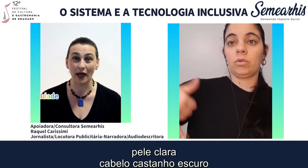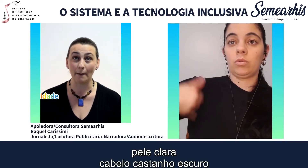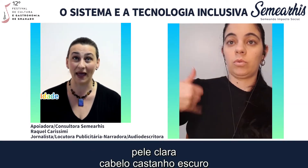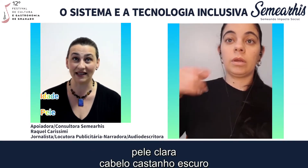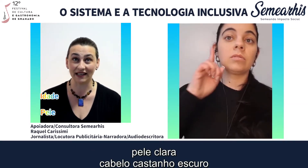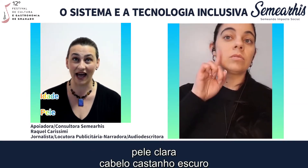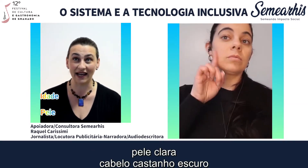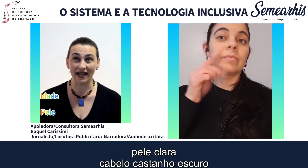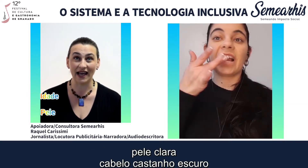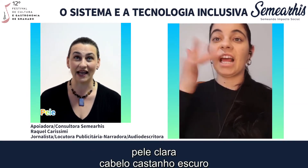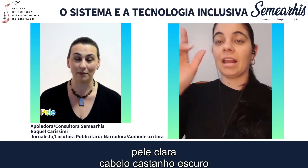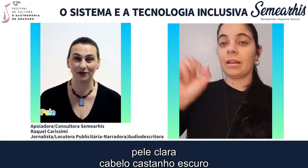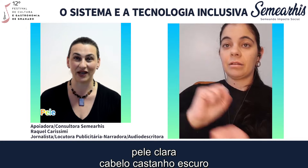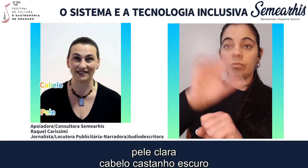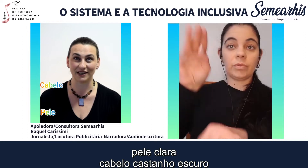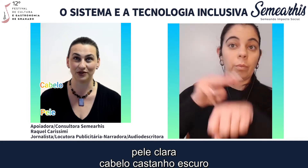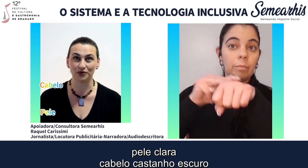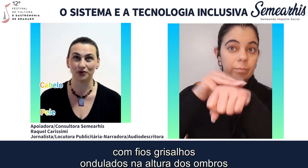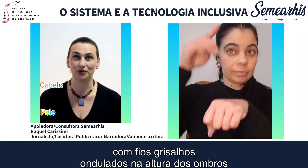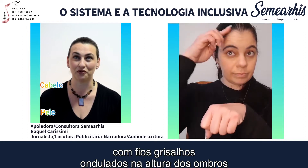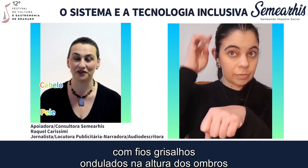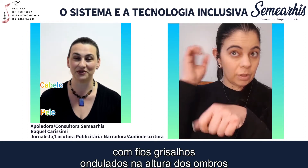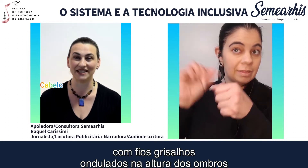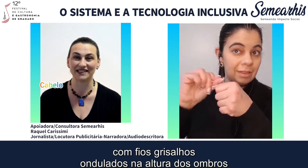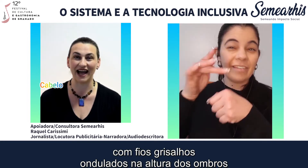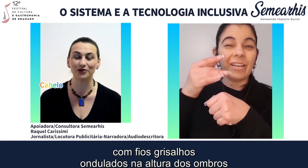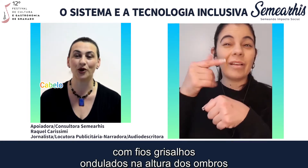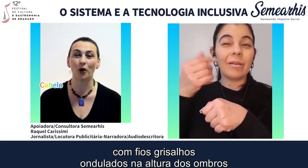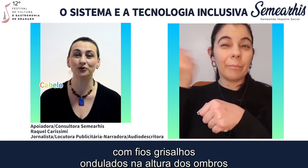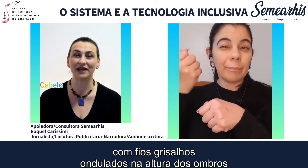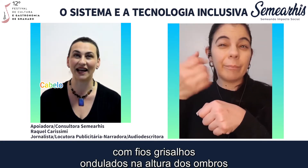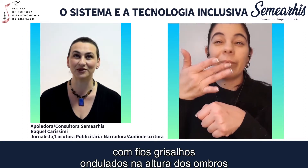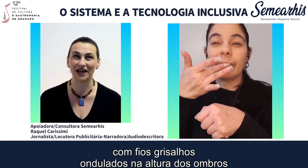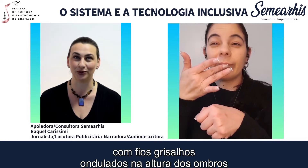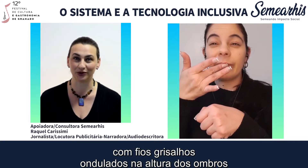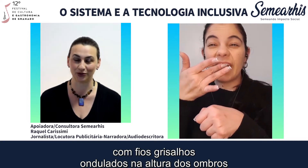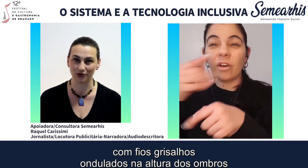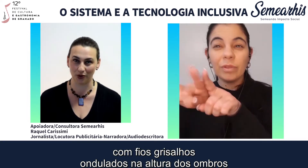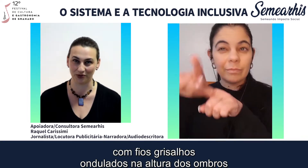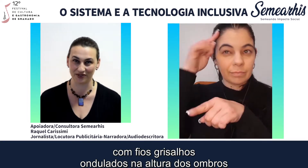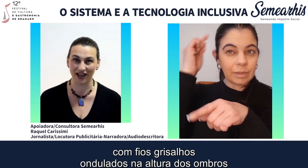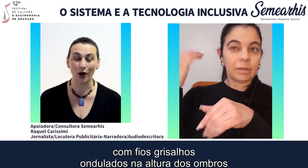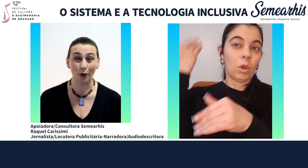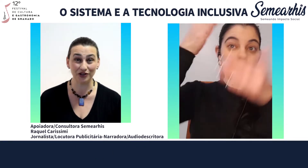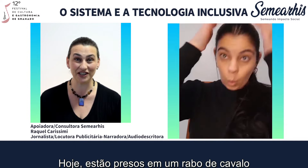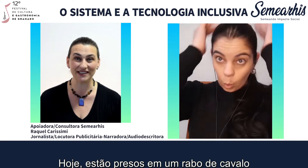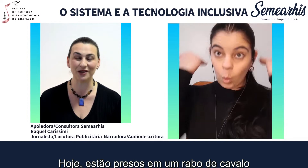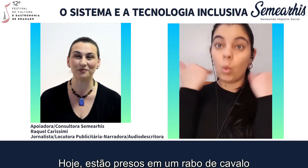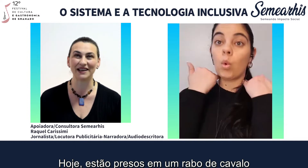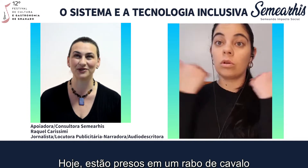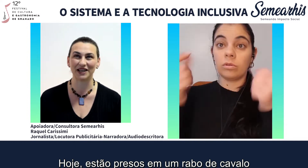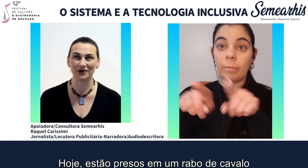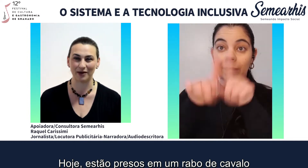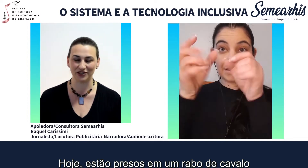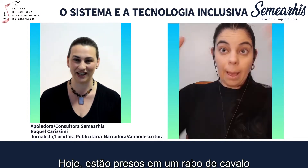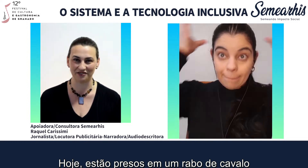anos, pele clara, cabelo castanho escuro com fios grisalhos ondulados na altura dos ombros. Hoje estão